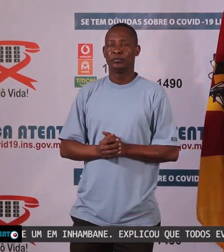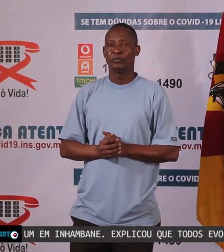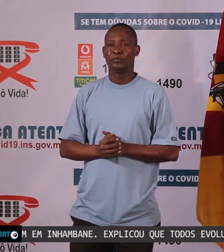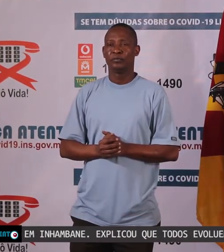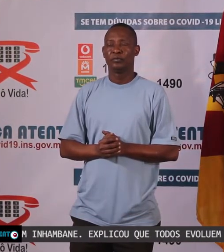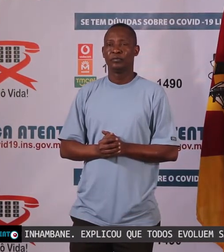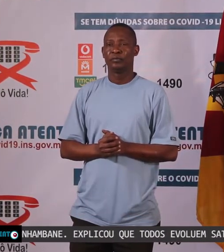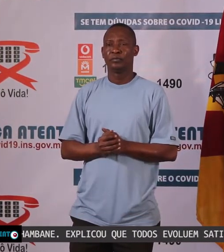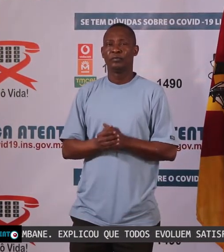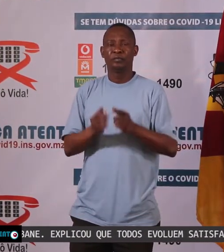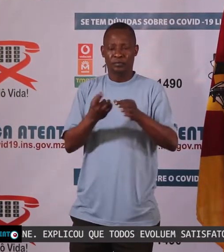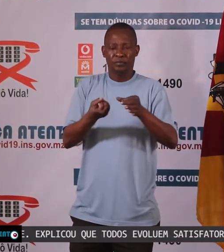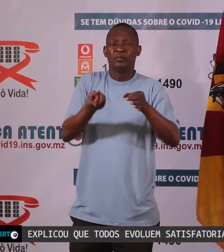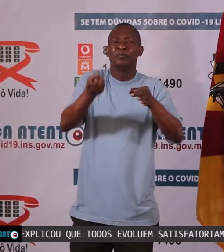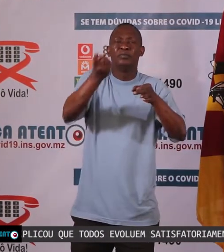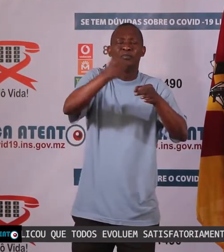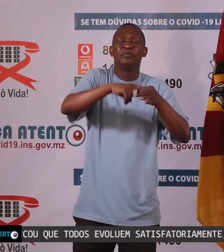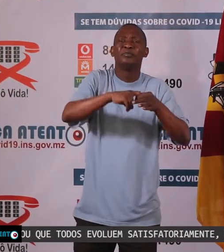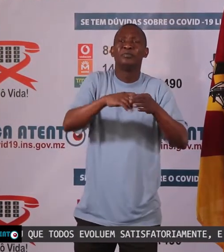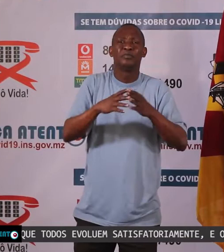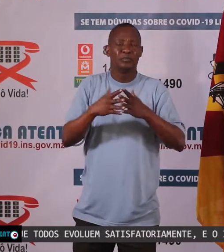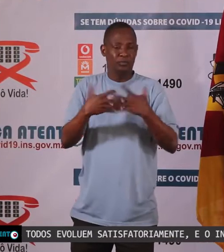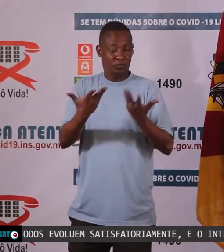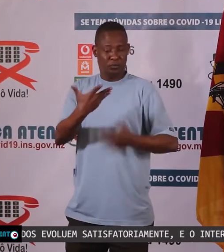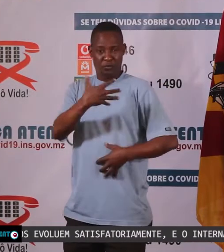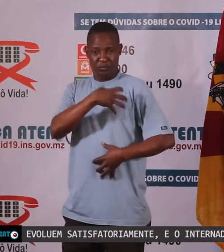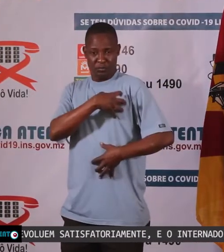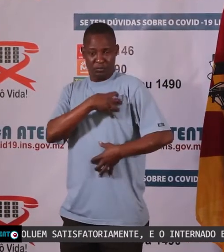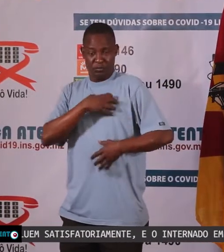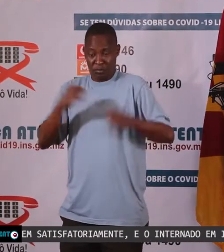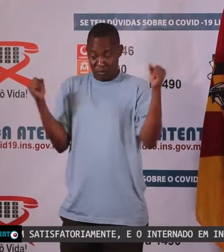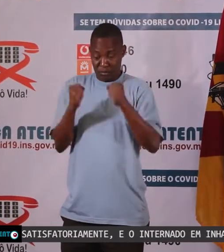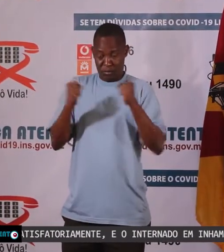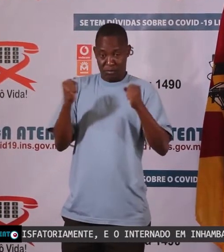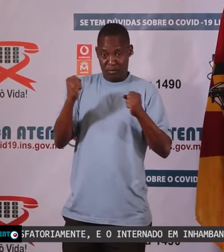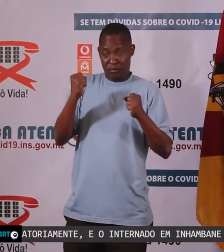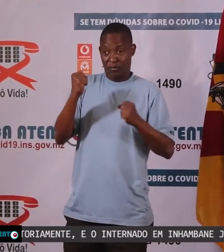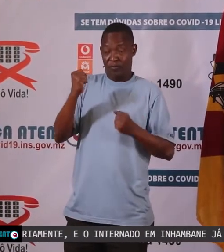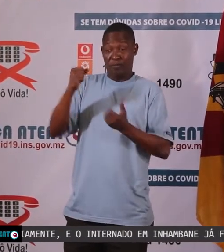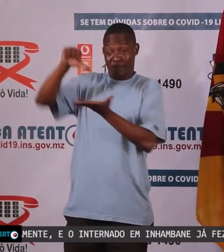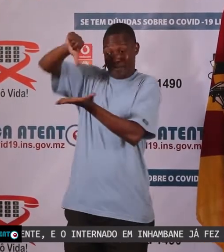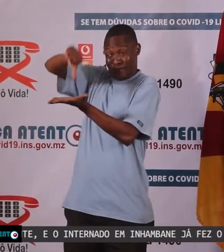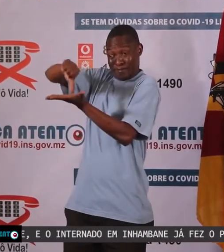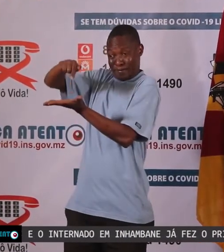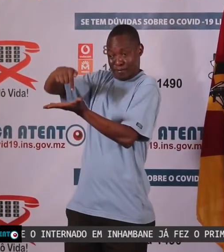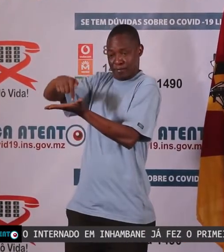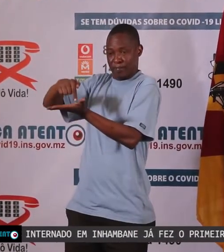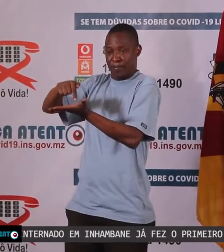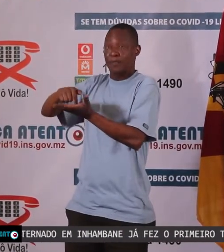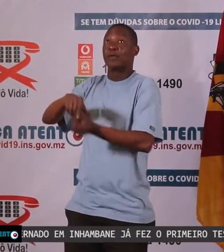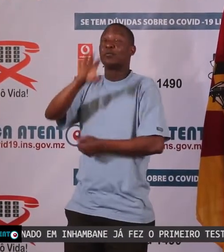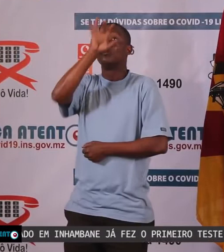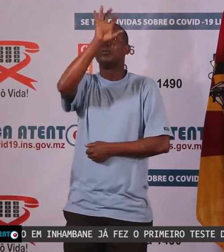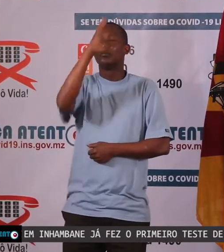Adicionalmente, o Ministério da Saúde, nível central, está a trabalhar com a província de Nampula